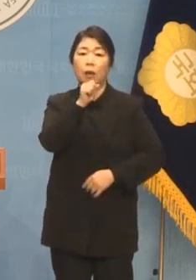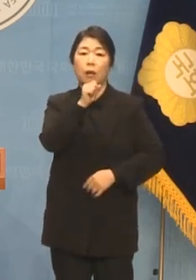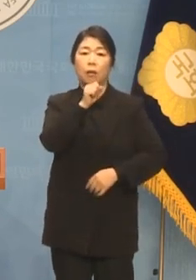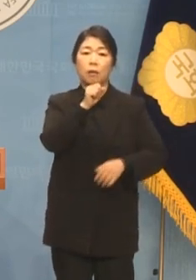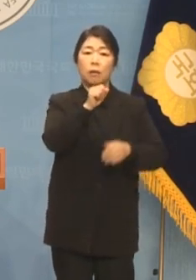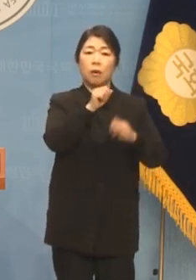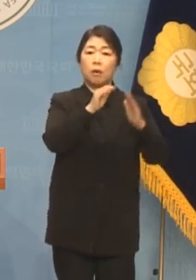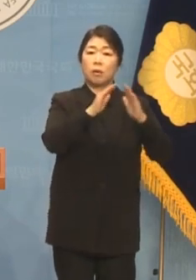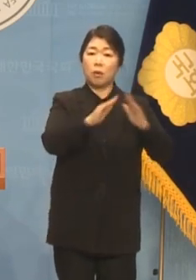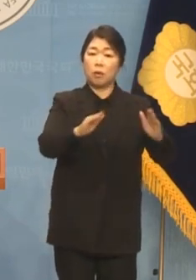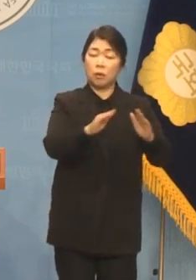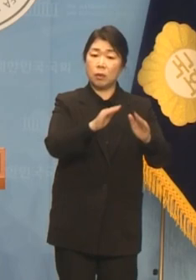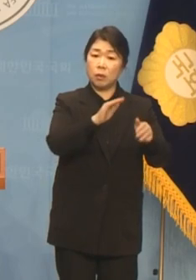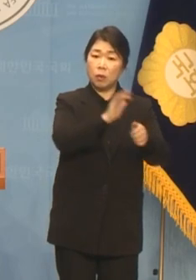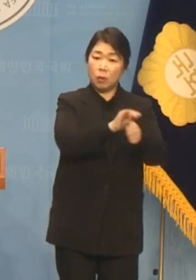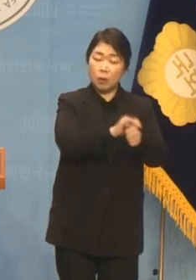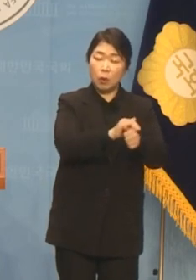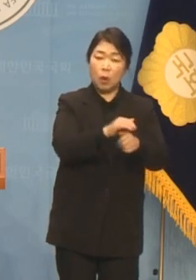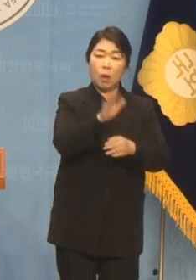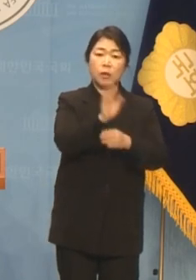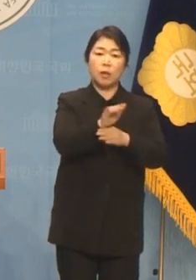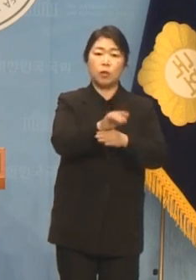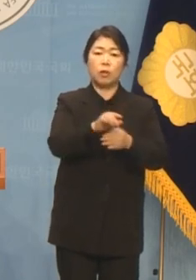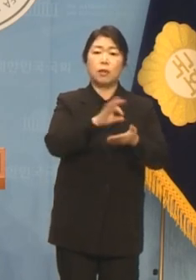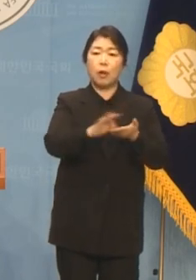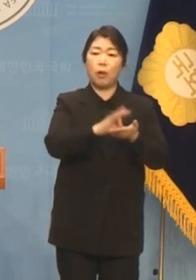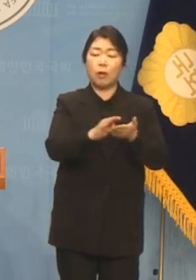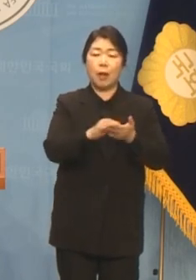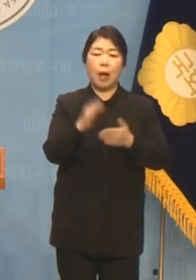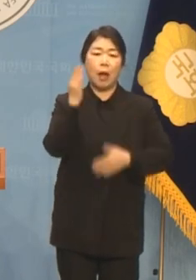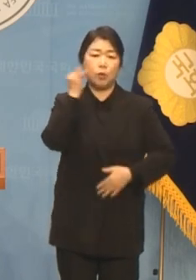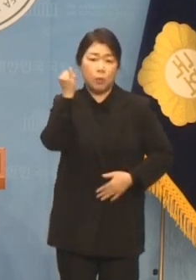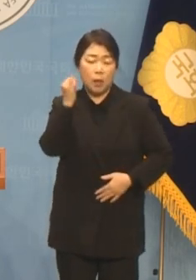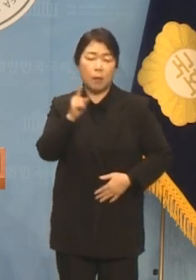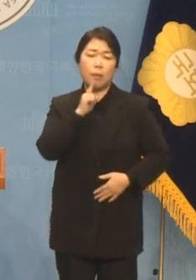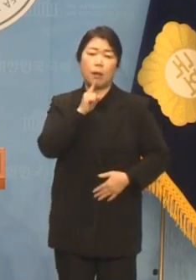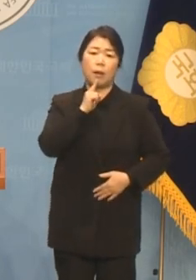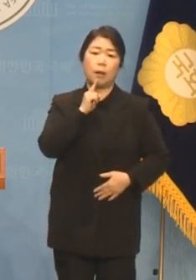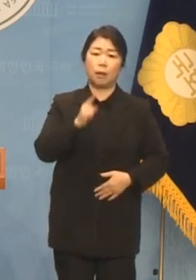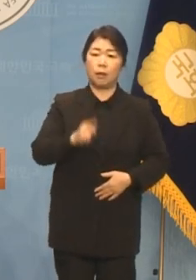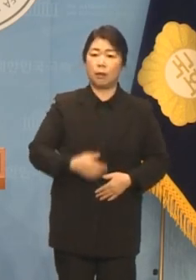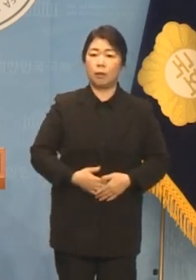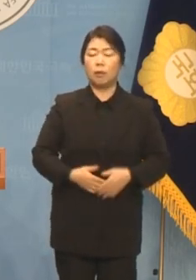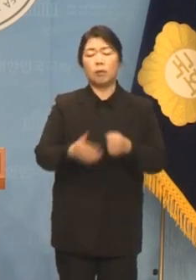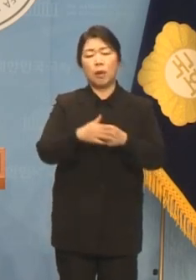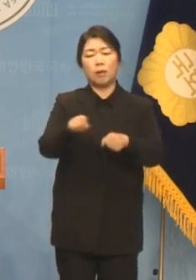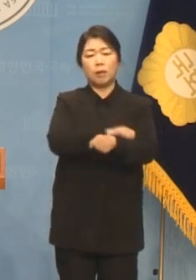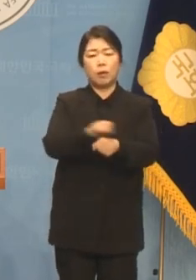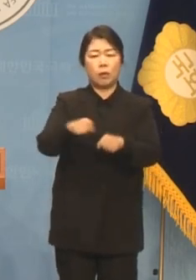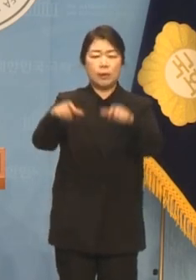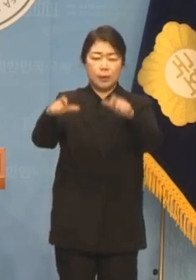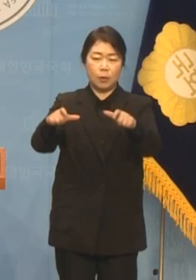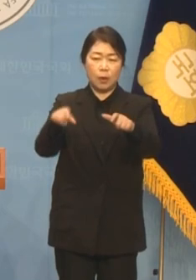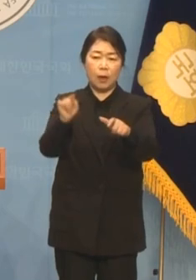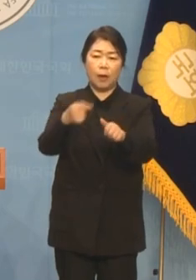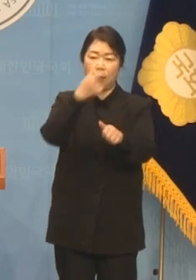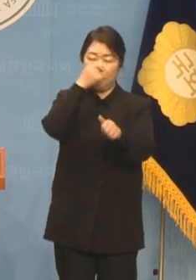쓰는 아줌마들이 있다라며 특정 지역에 대한 비하 발언도 서슴지